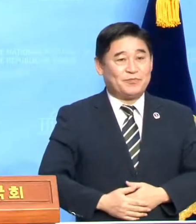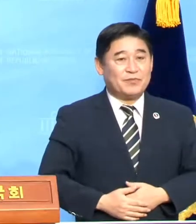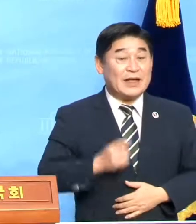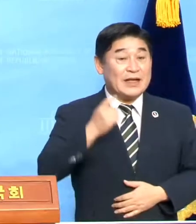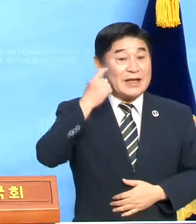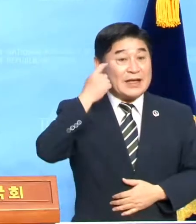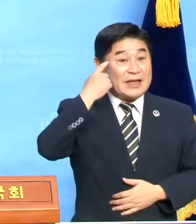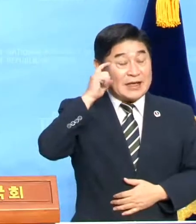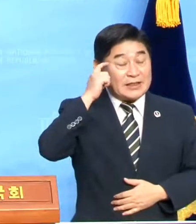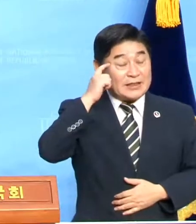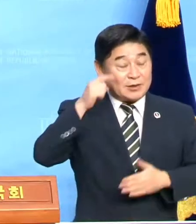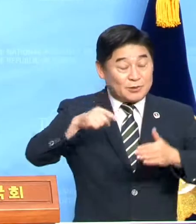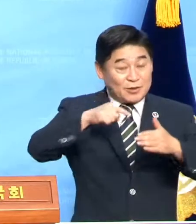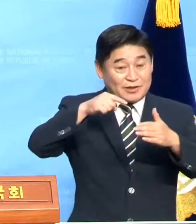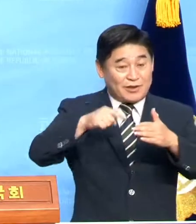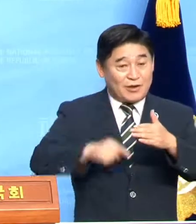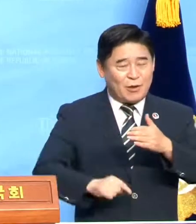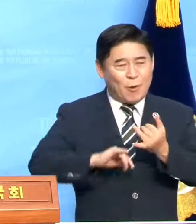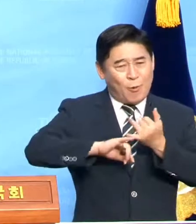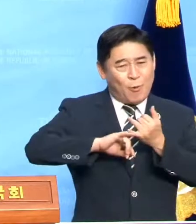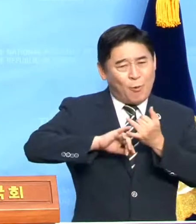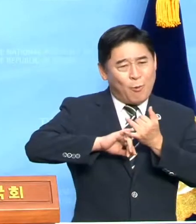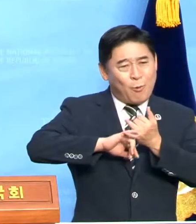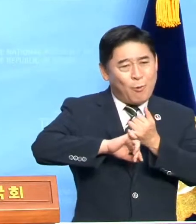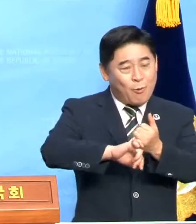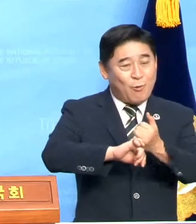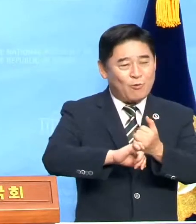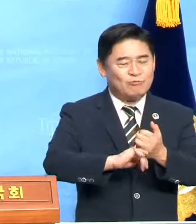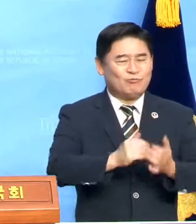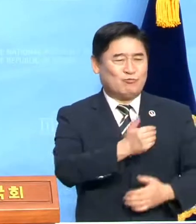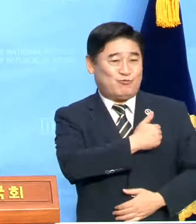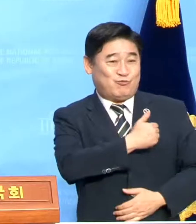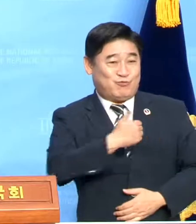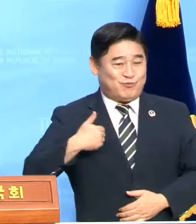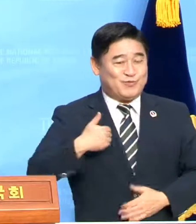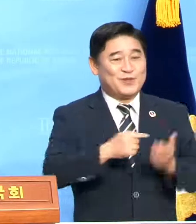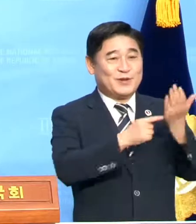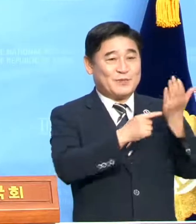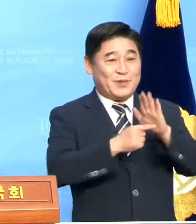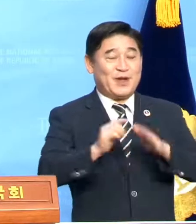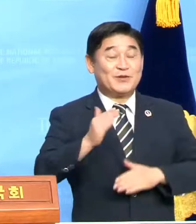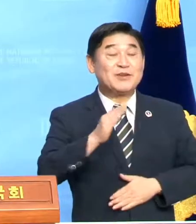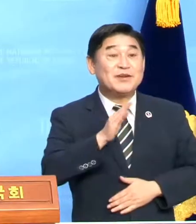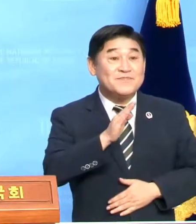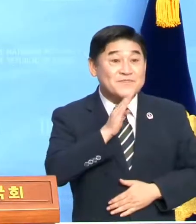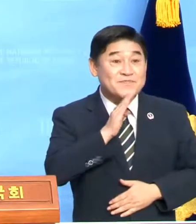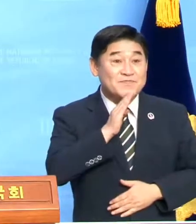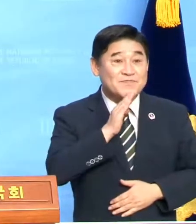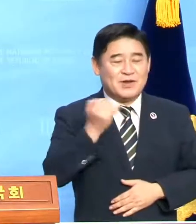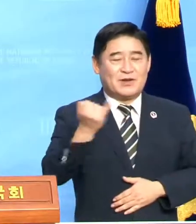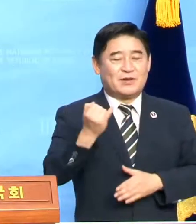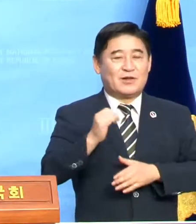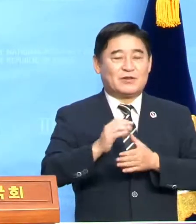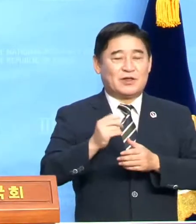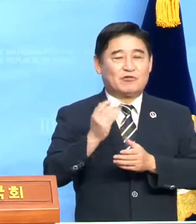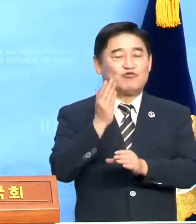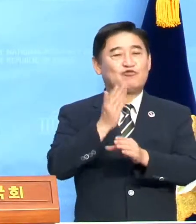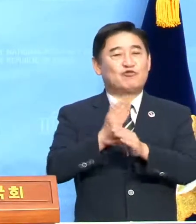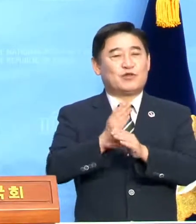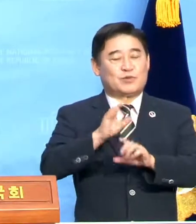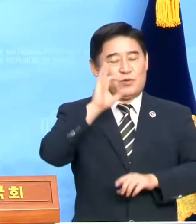이 상상의 영역에서 반드시 충분히 반영되어야 하는 것이 바로 여성의 관점이